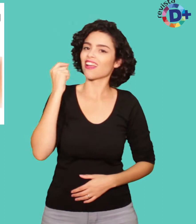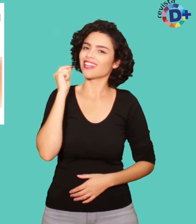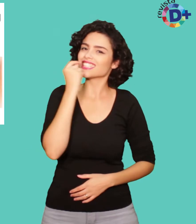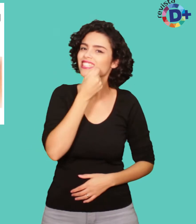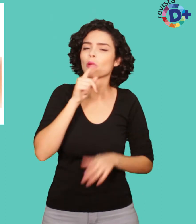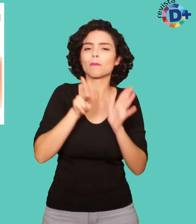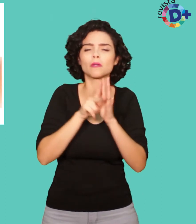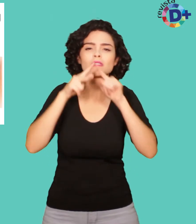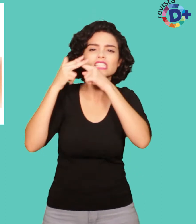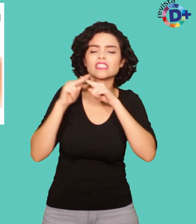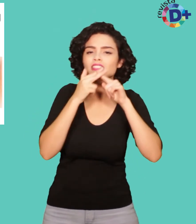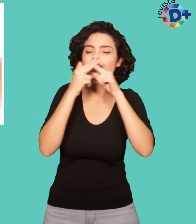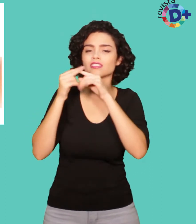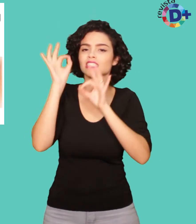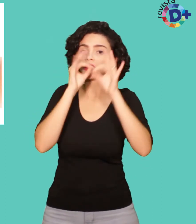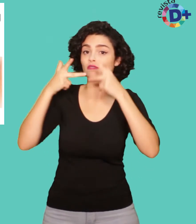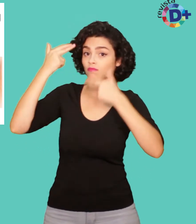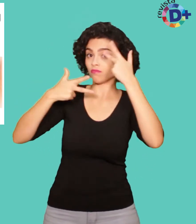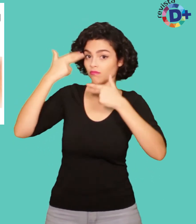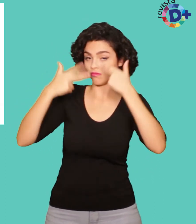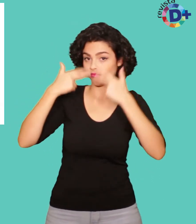operatória e restauradora endodontia